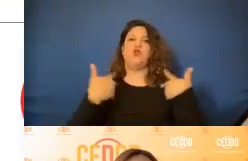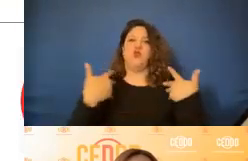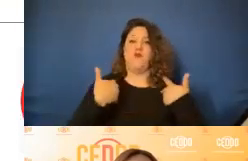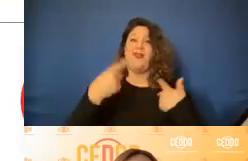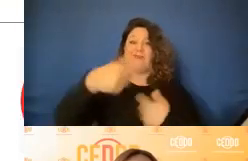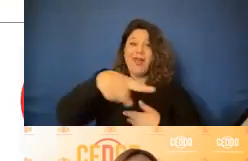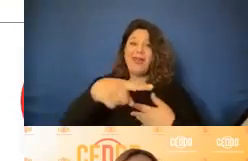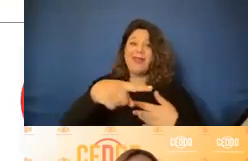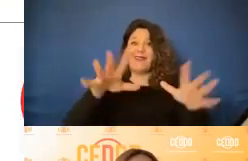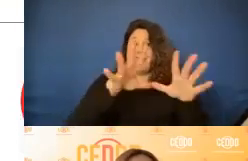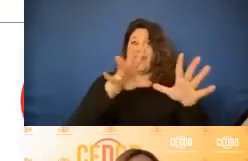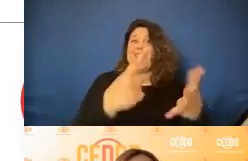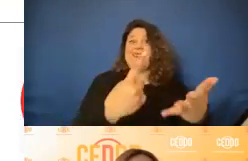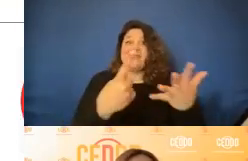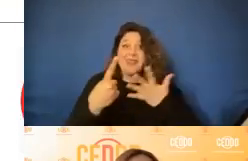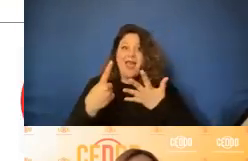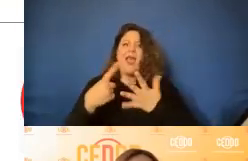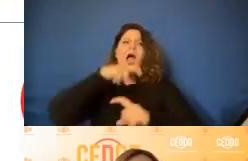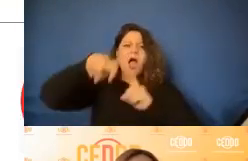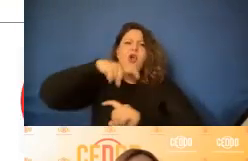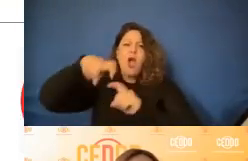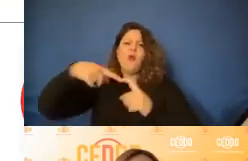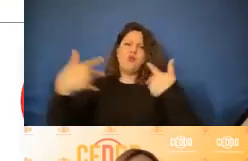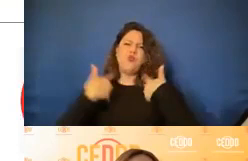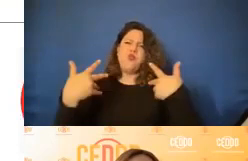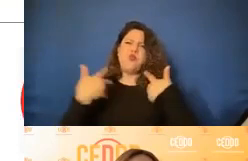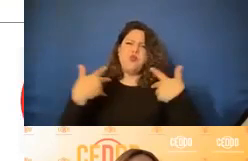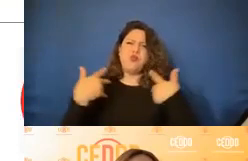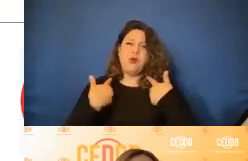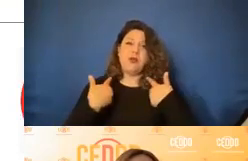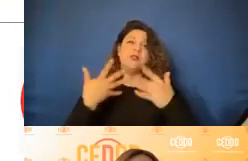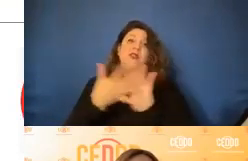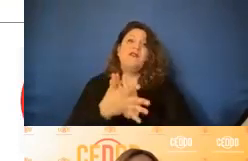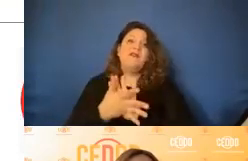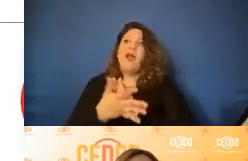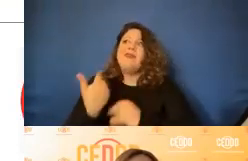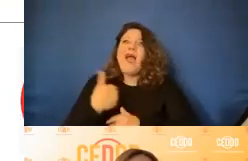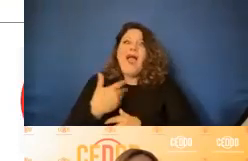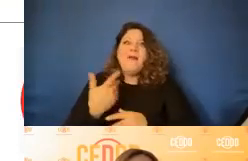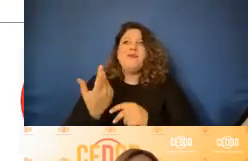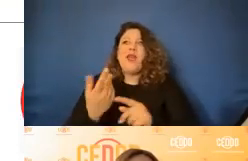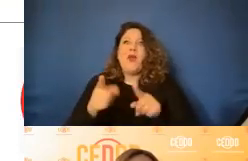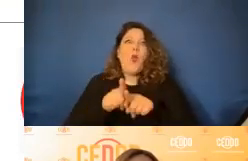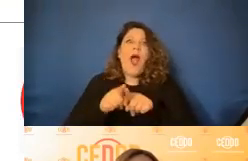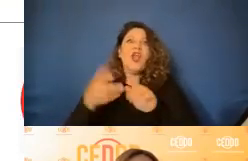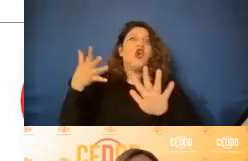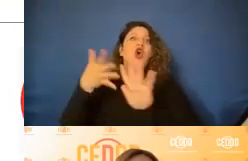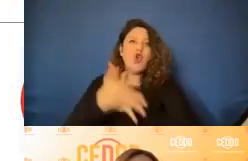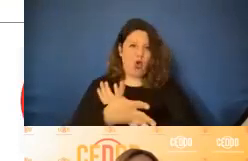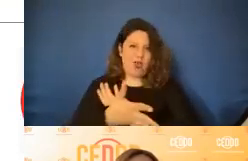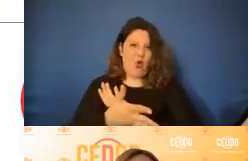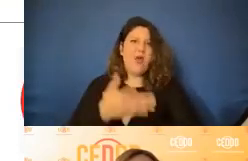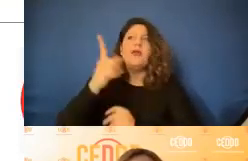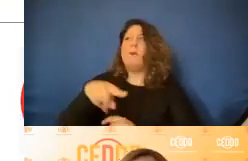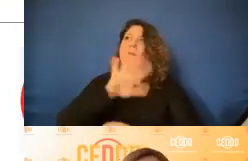han sufrido bullying durante años. Por lo tanto, esto se cronifica, pero lo más grave es que se normaliza. Es decir,